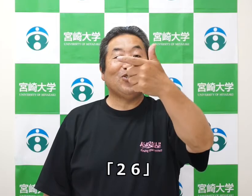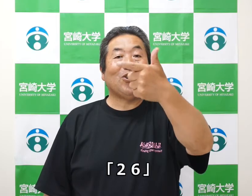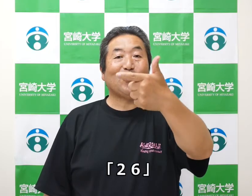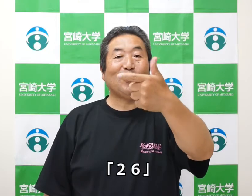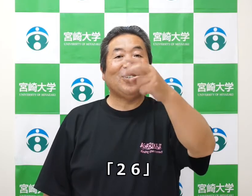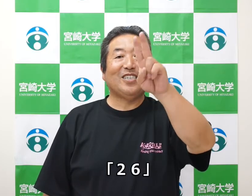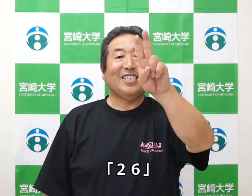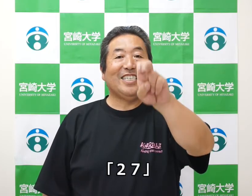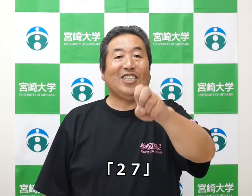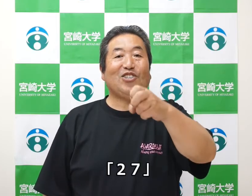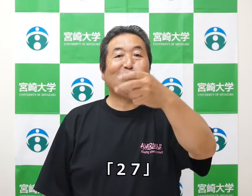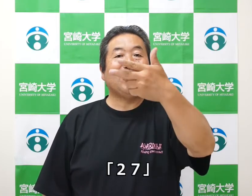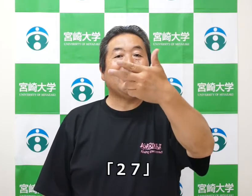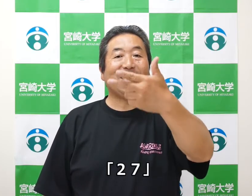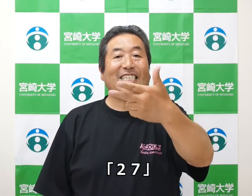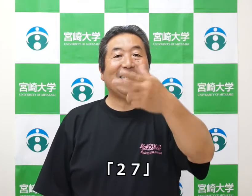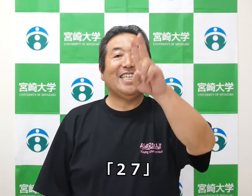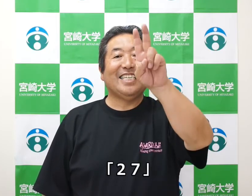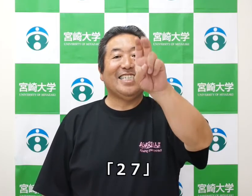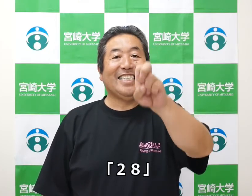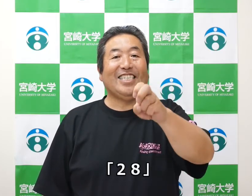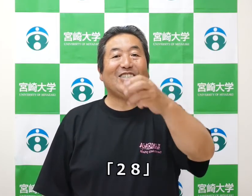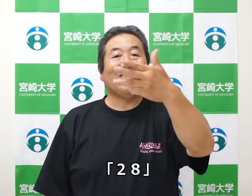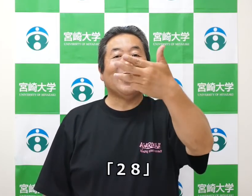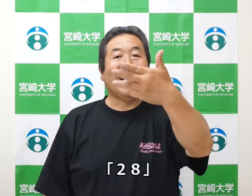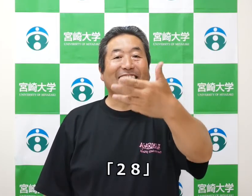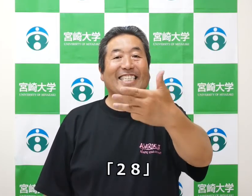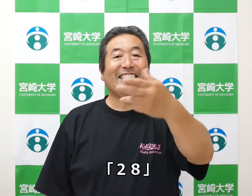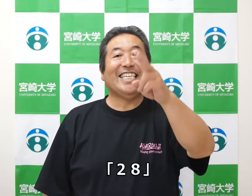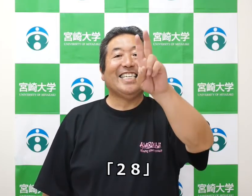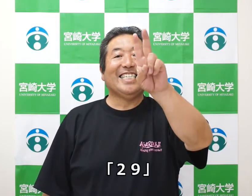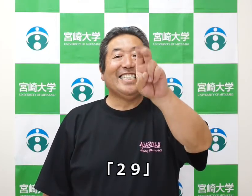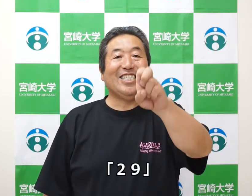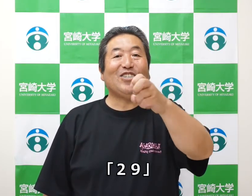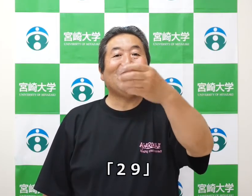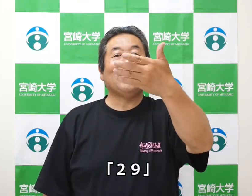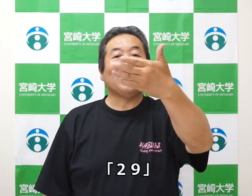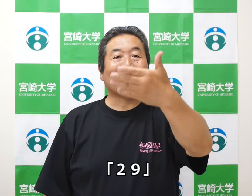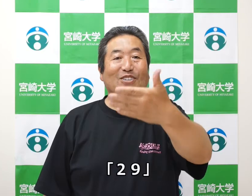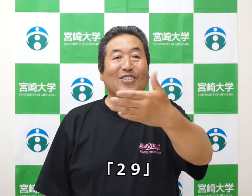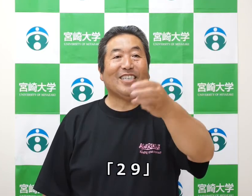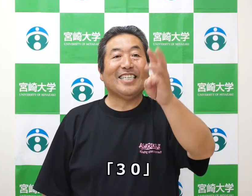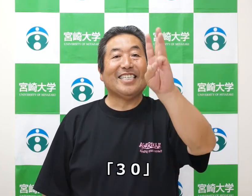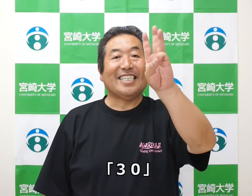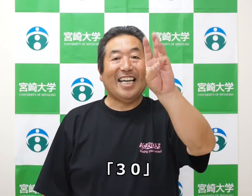26、27、28、29、30、